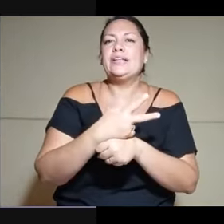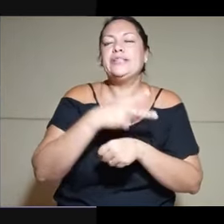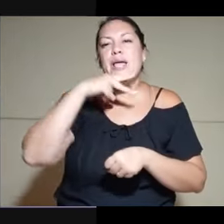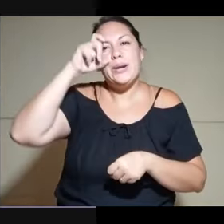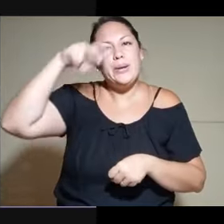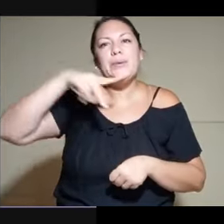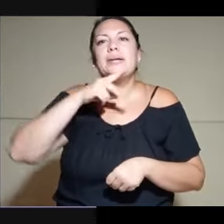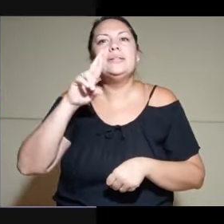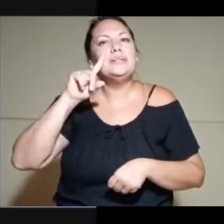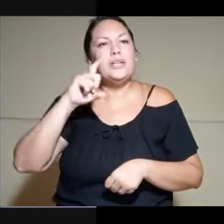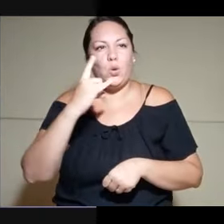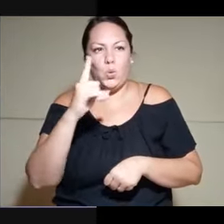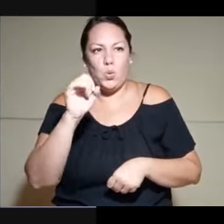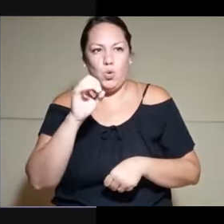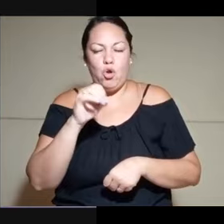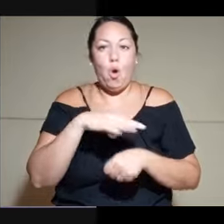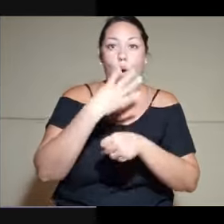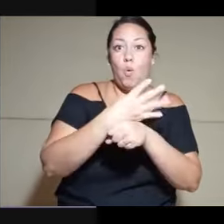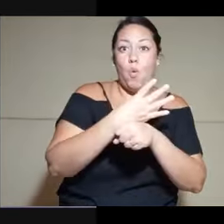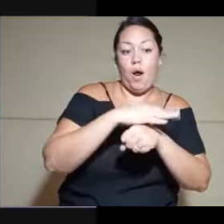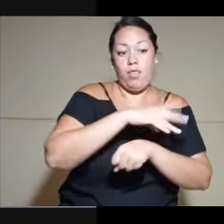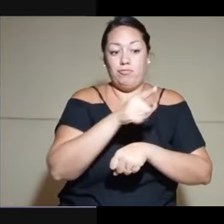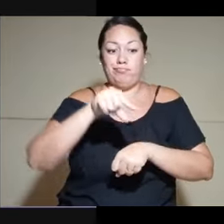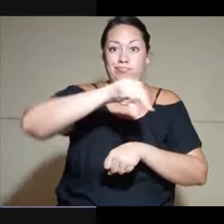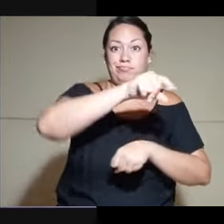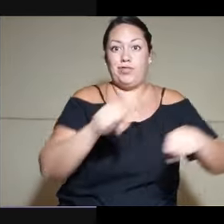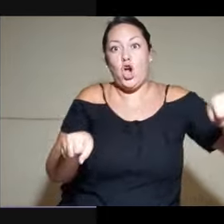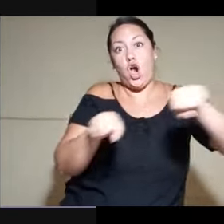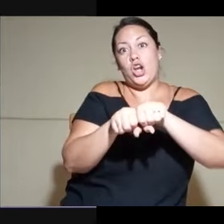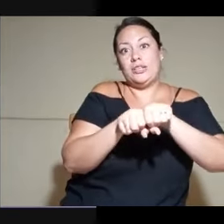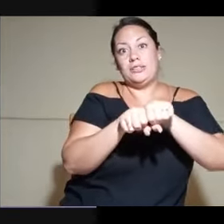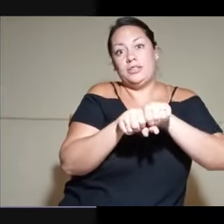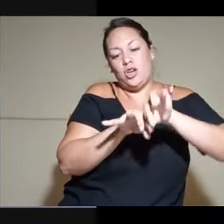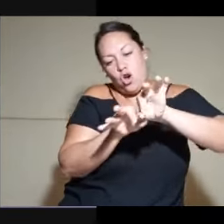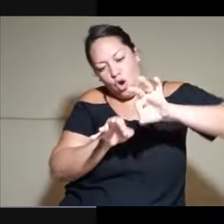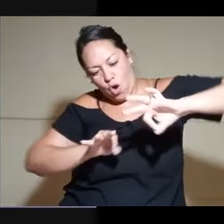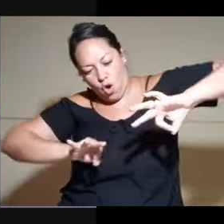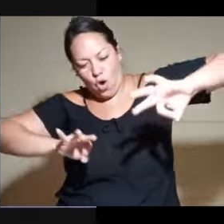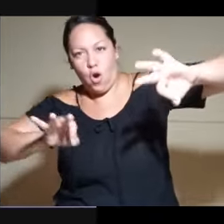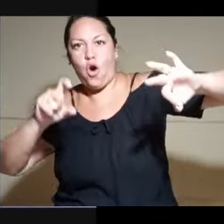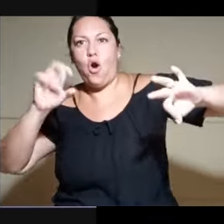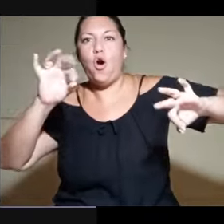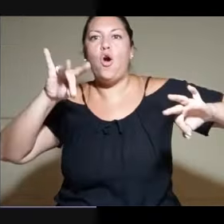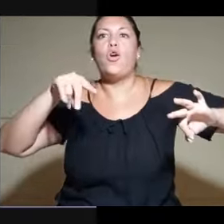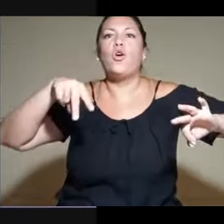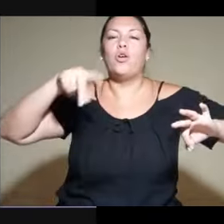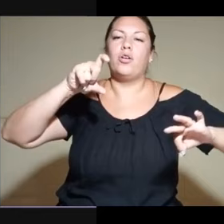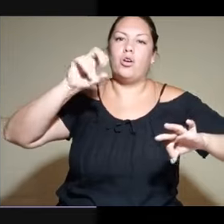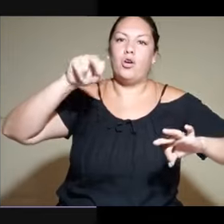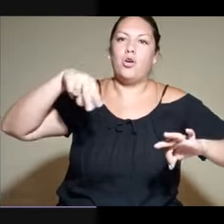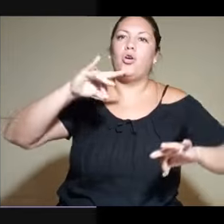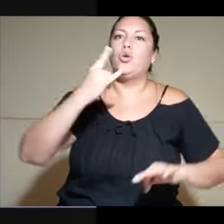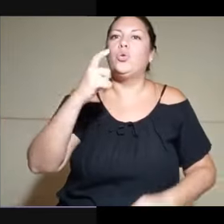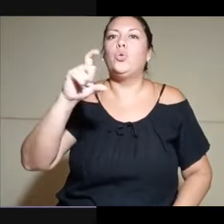otro, como forma de pileta, acá está el tercer ventrículo. Que el tercer ventrículo, fíjense que es este, comunica con el cuarto con un